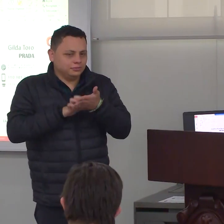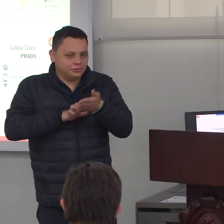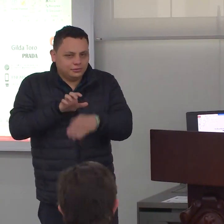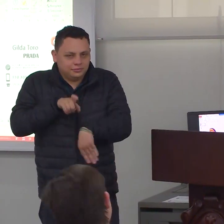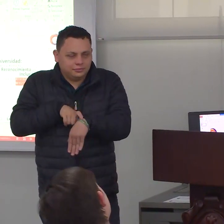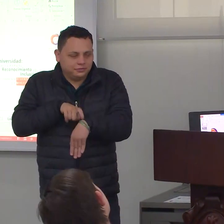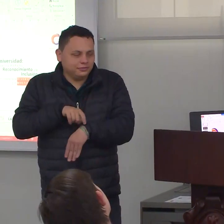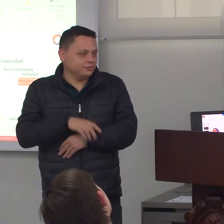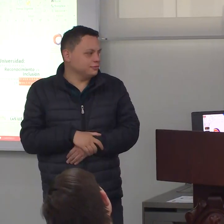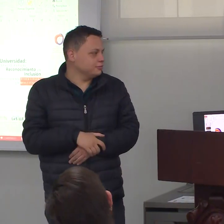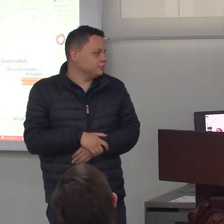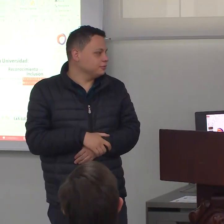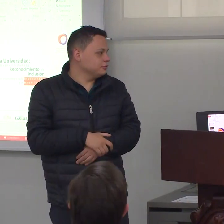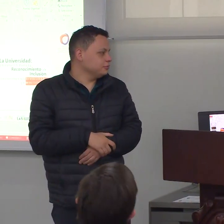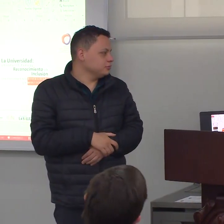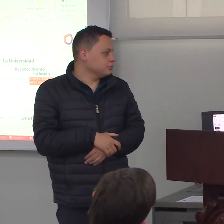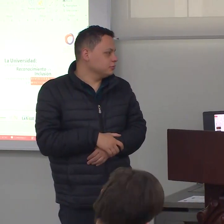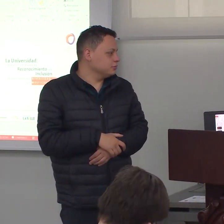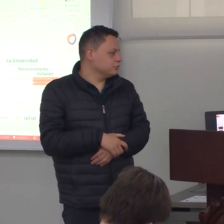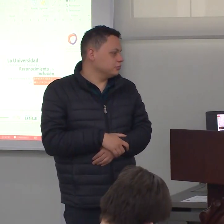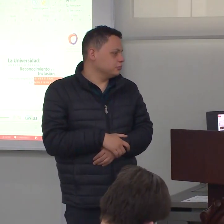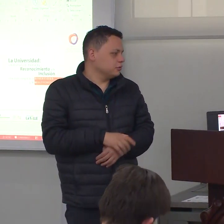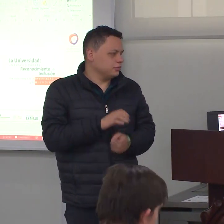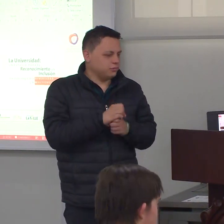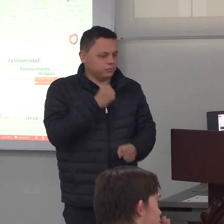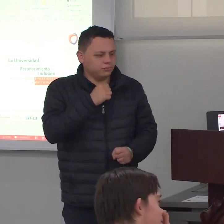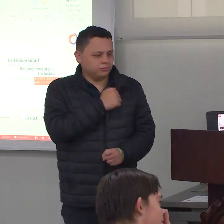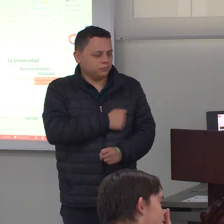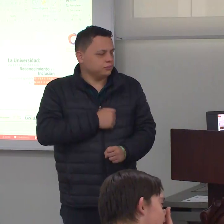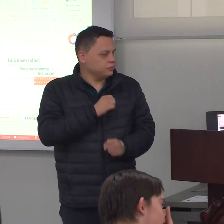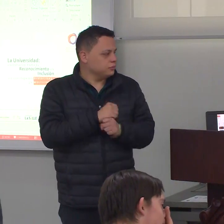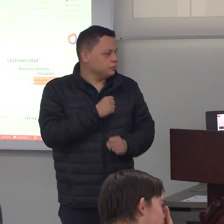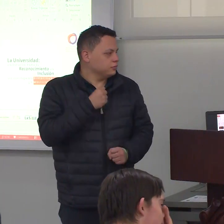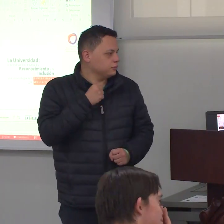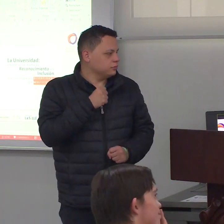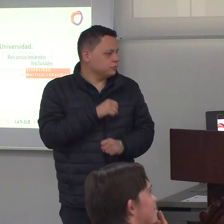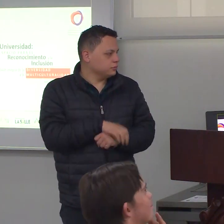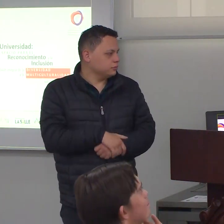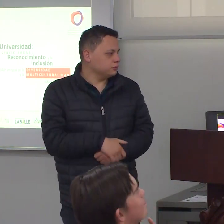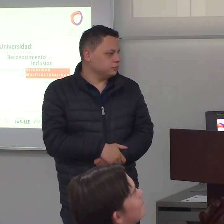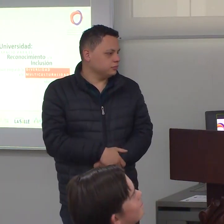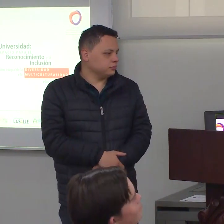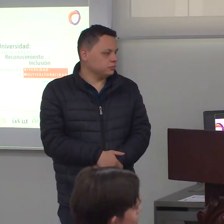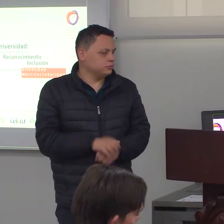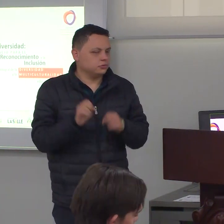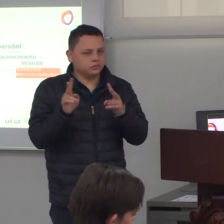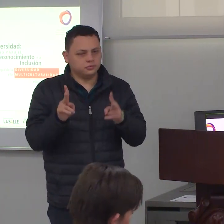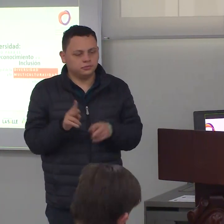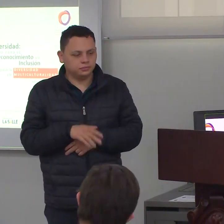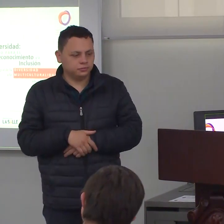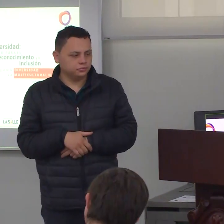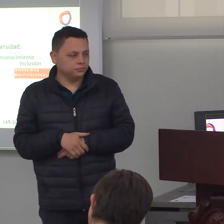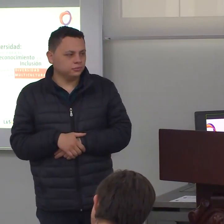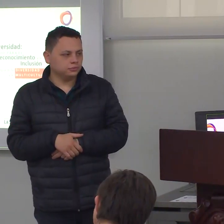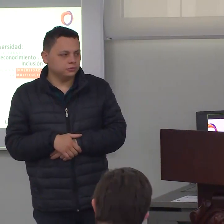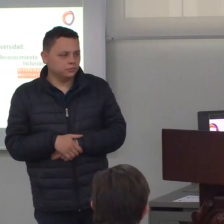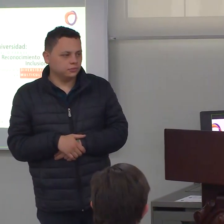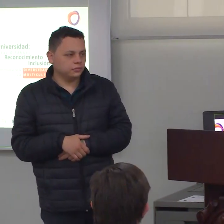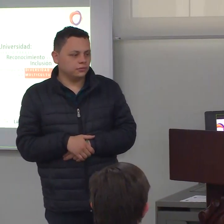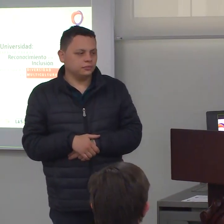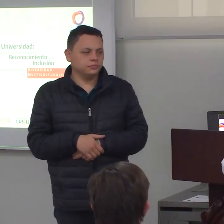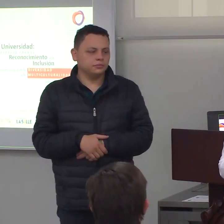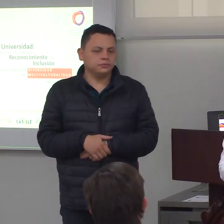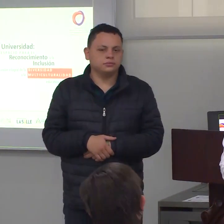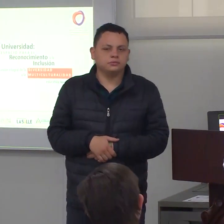a ver si alguien me ayuda aquí a sacar esto no puedo está duro bueno ok pues